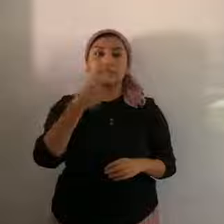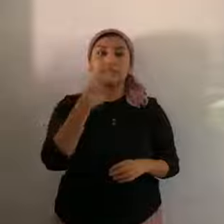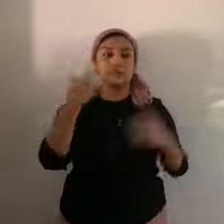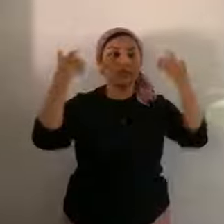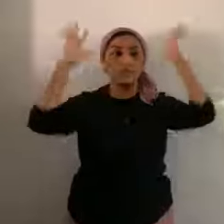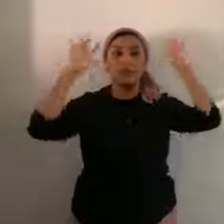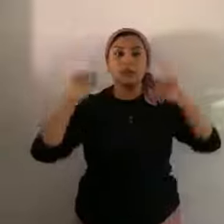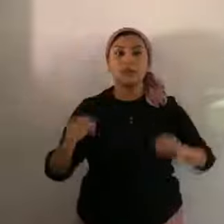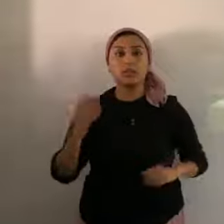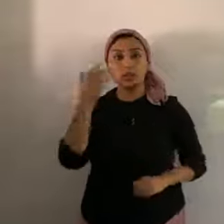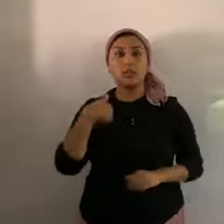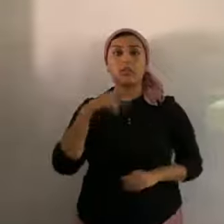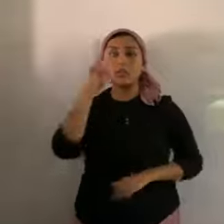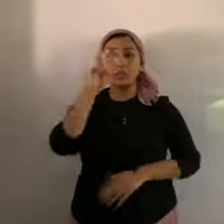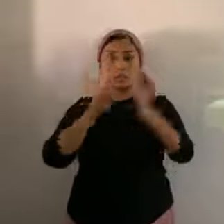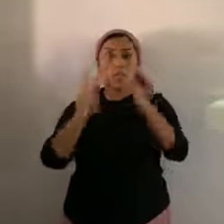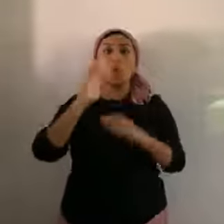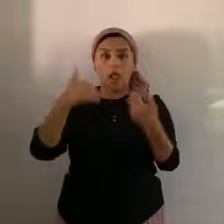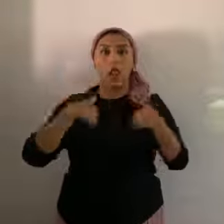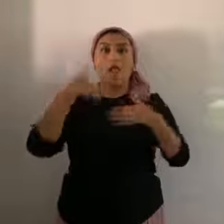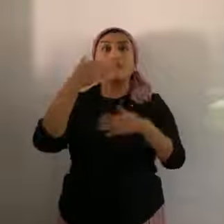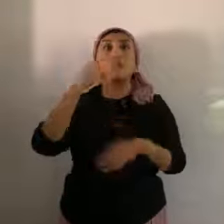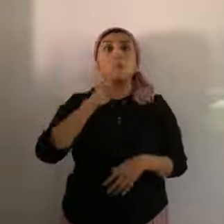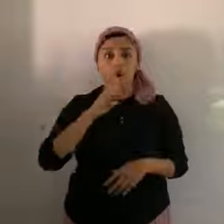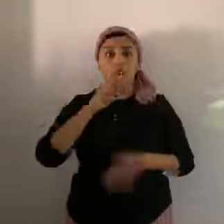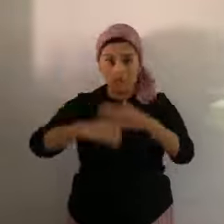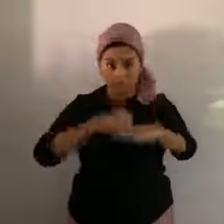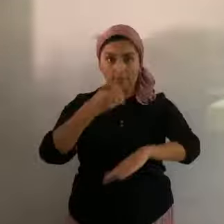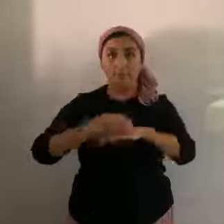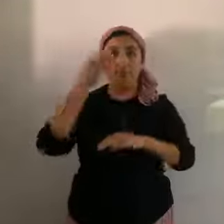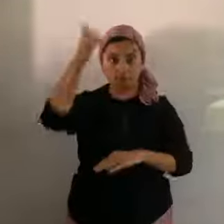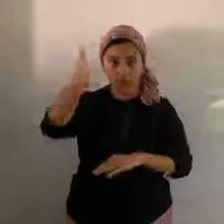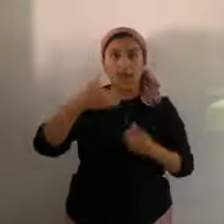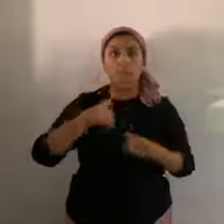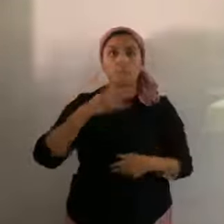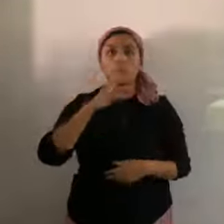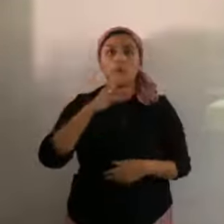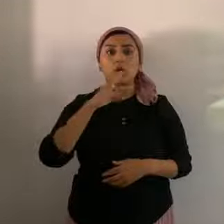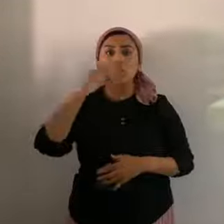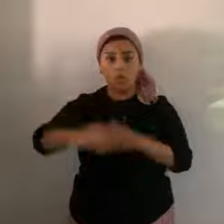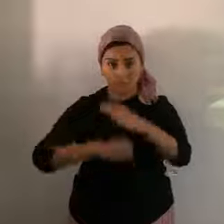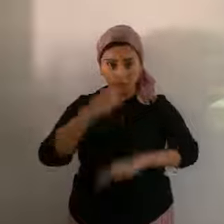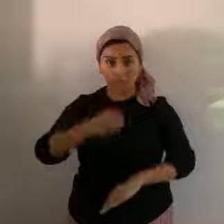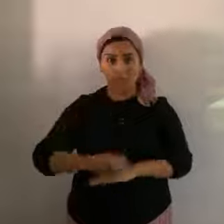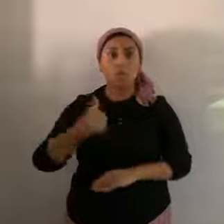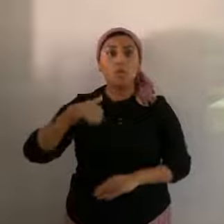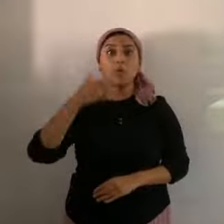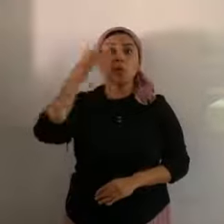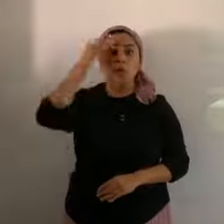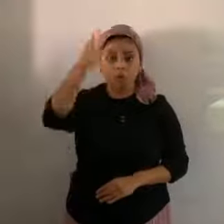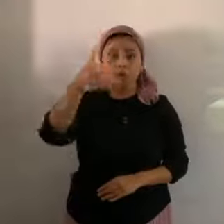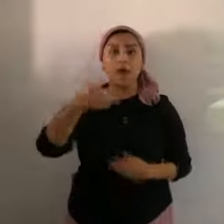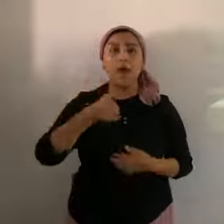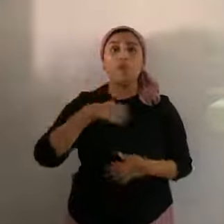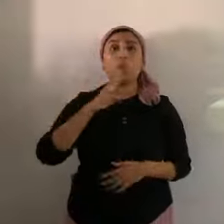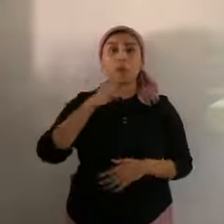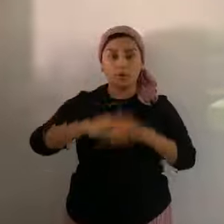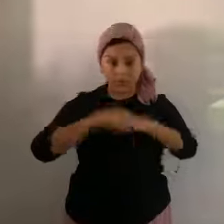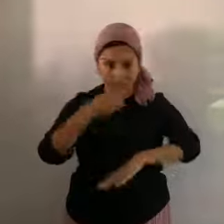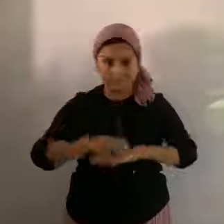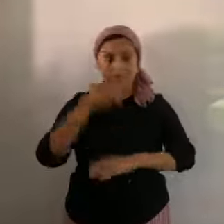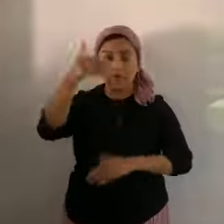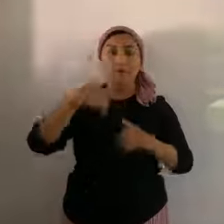eso profetizamos, no faltará agua. Ya lo estamos dando por hecho. No faltará agua, no